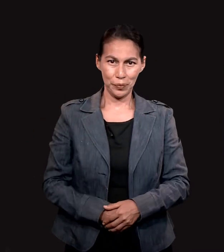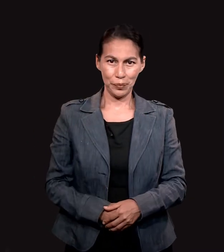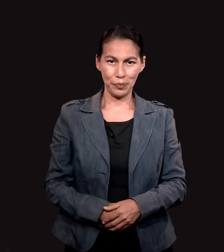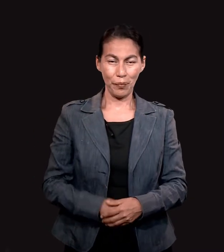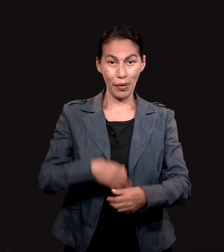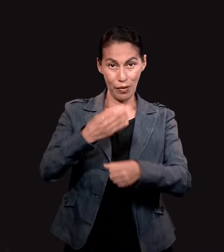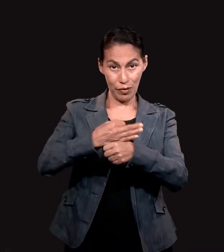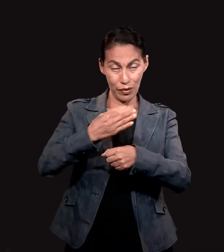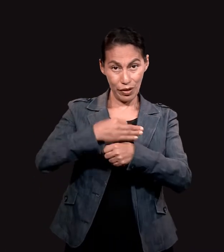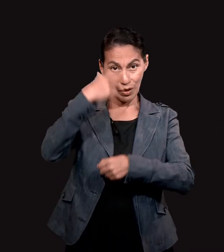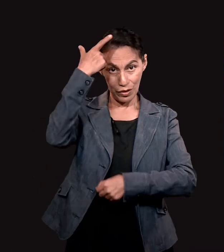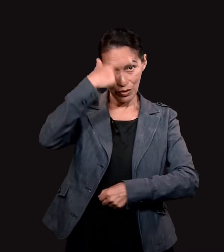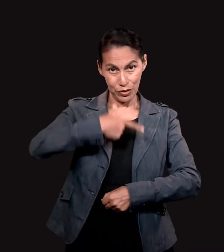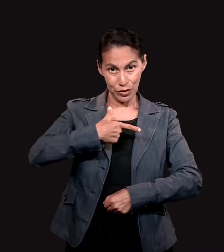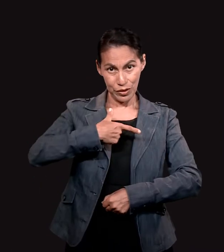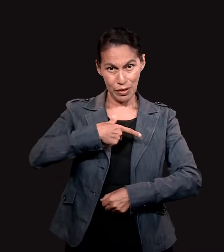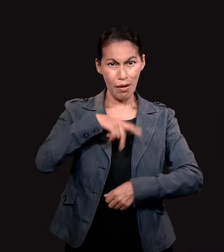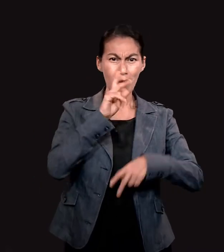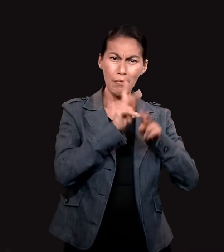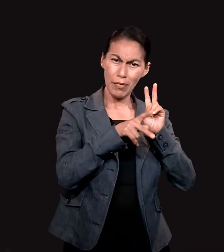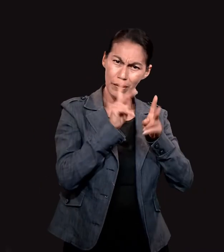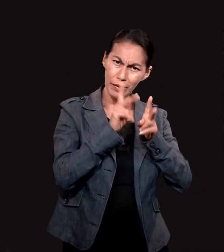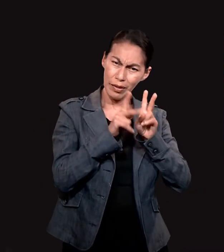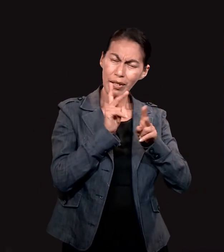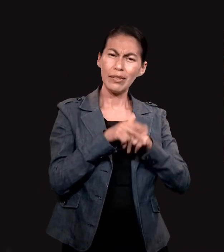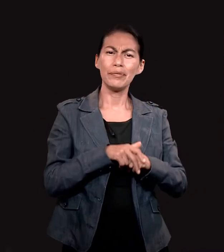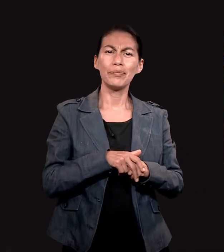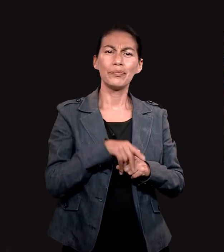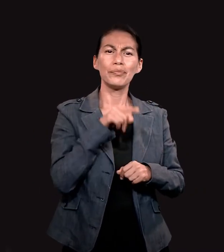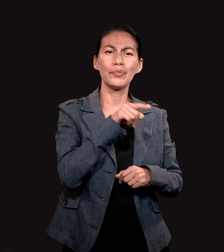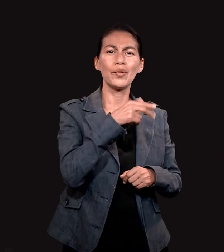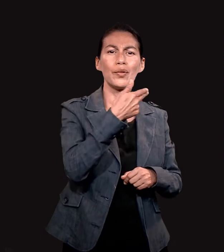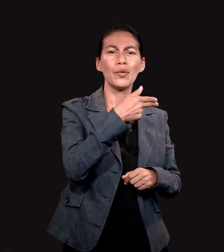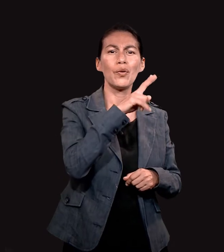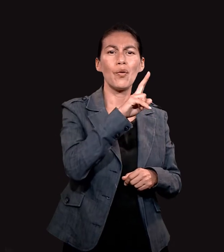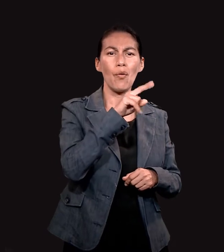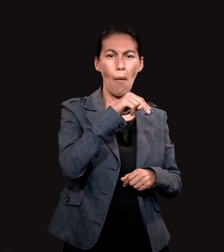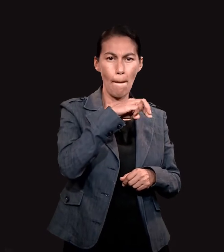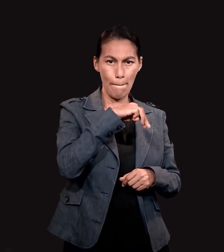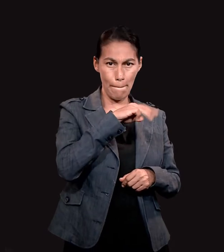veredas. Esta noche vamos a platicar con